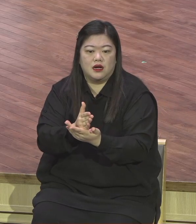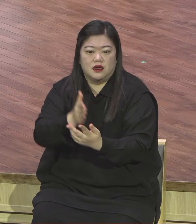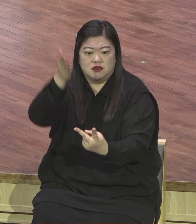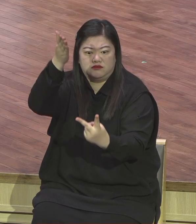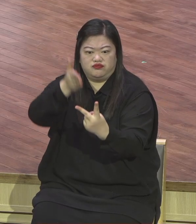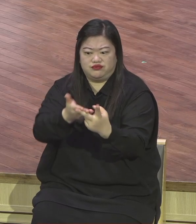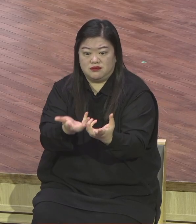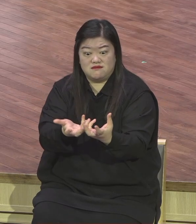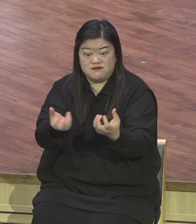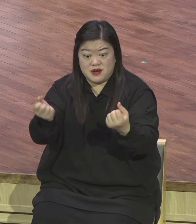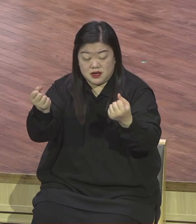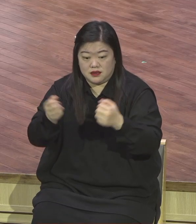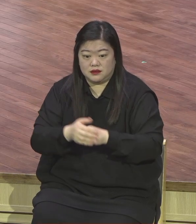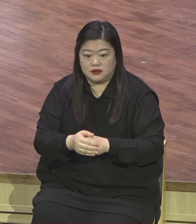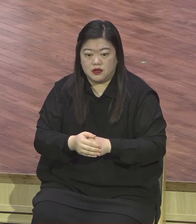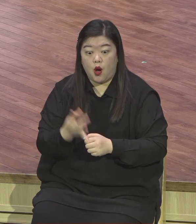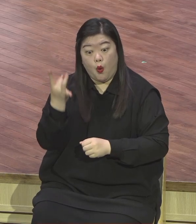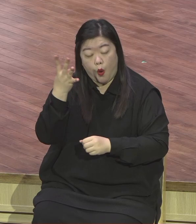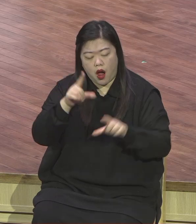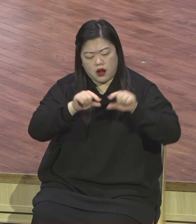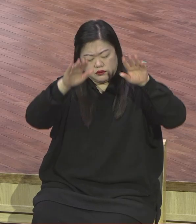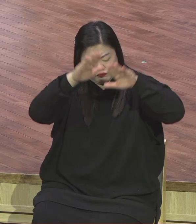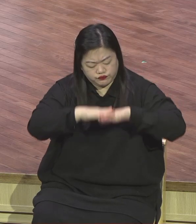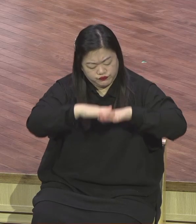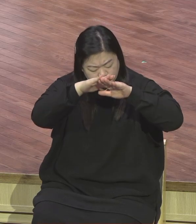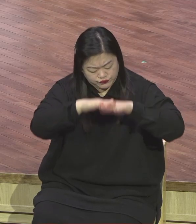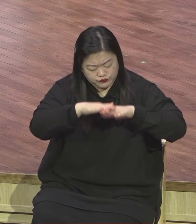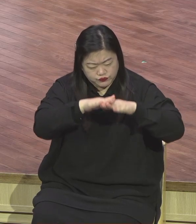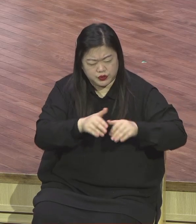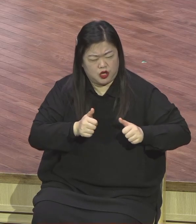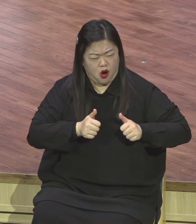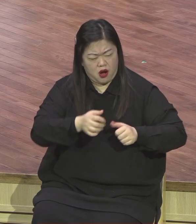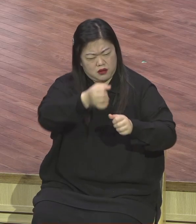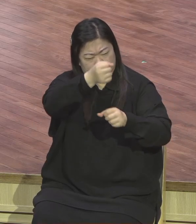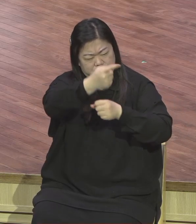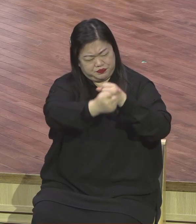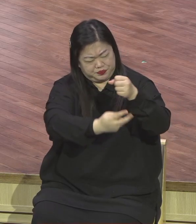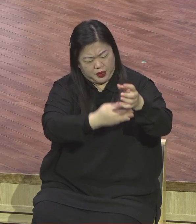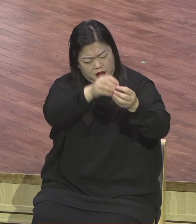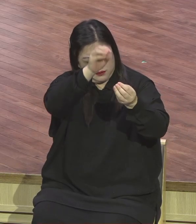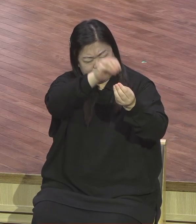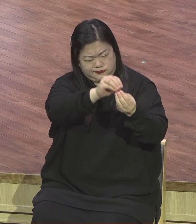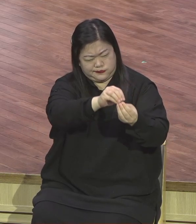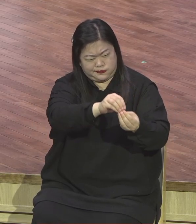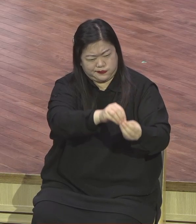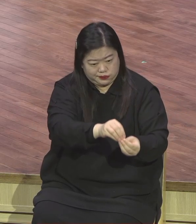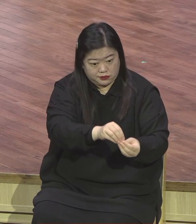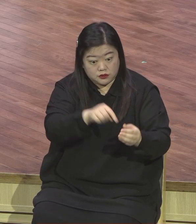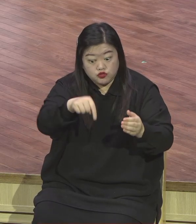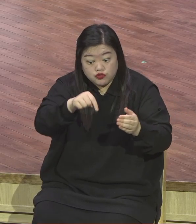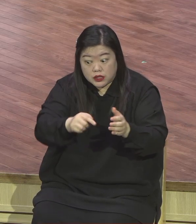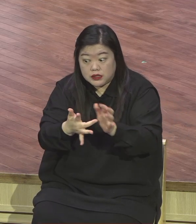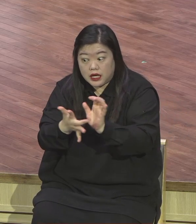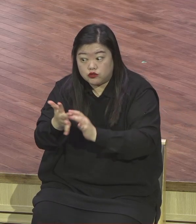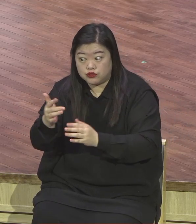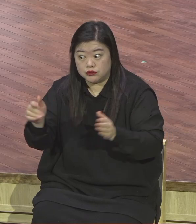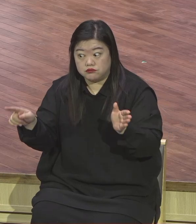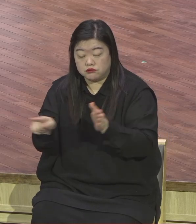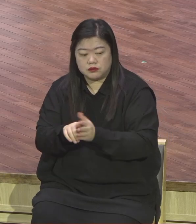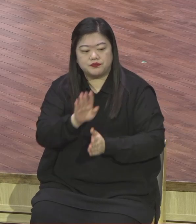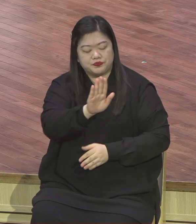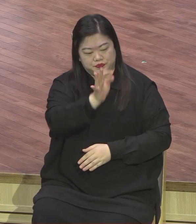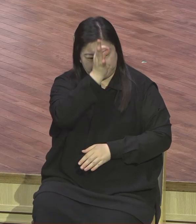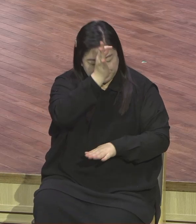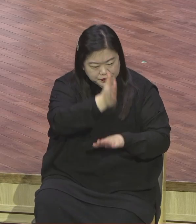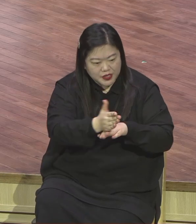누군가 한 명이 복음을 받았다. 누군가 한 명이 예수를 영접했다. 예수를 믿고 교회 나가게